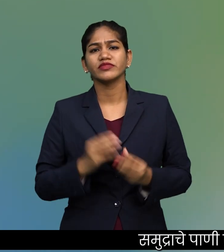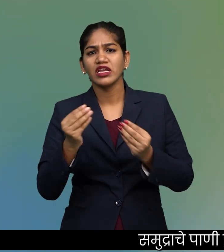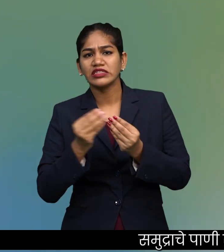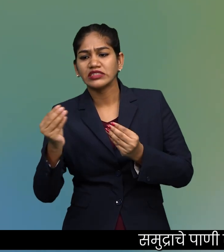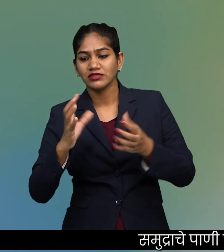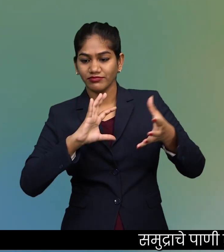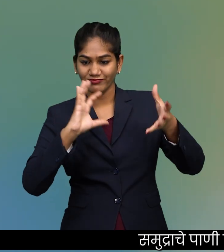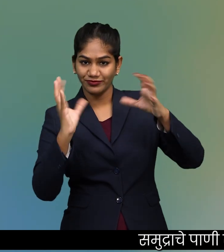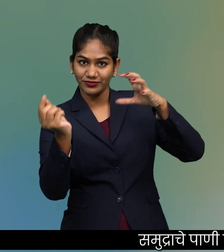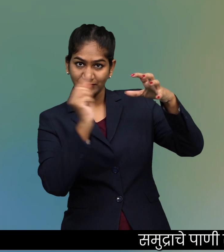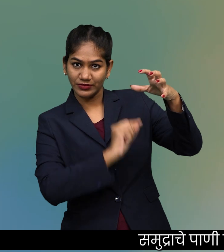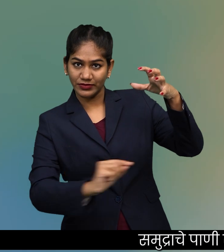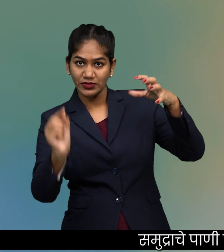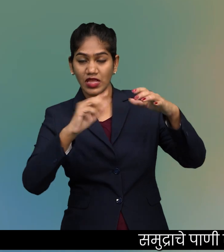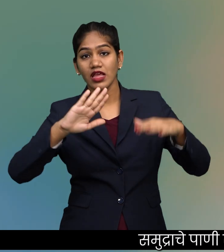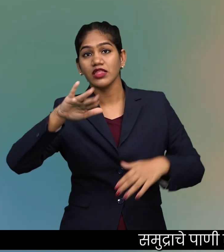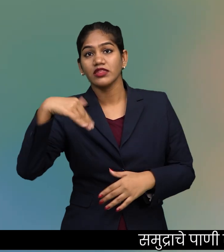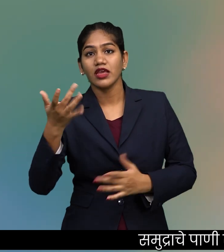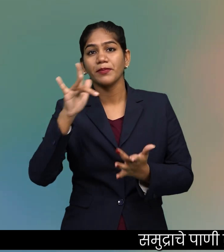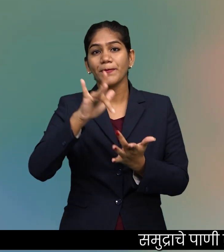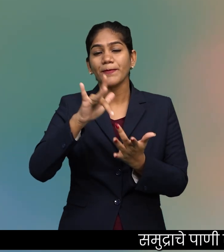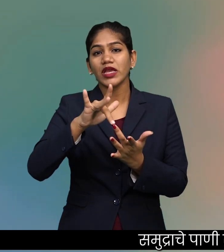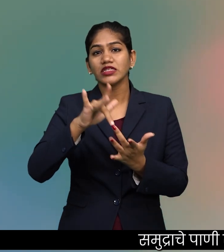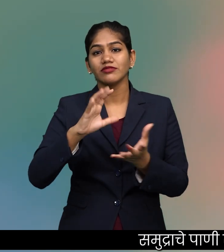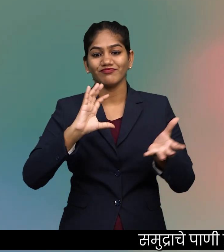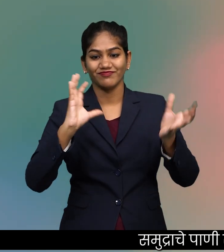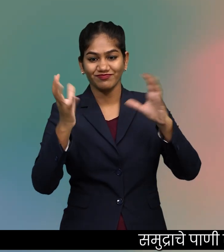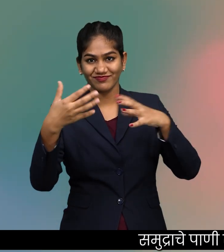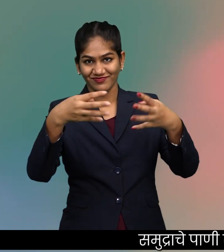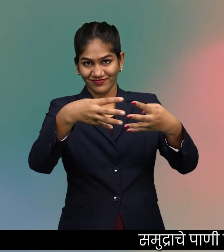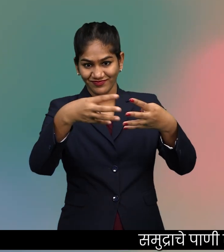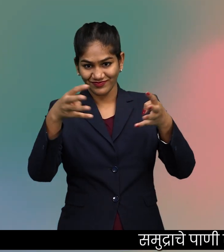समुद्राचे पाणी सुमारे 8 सेंटीमीटर जास्त असते.